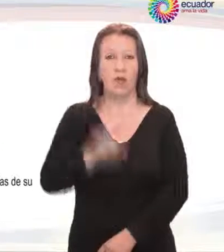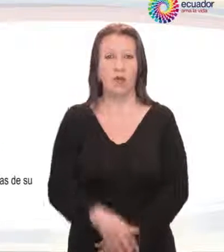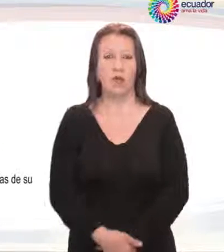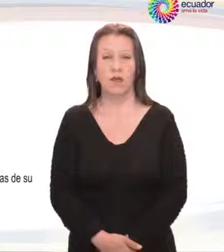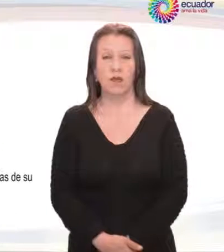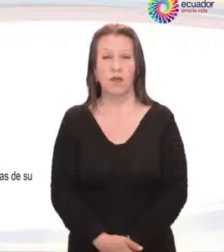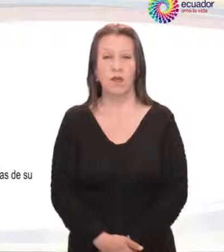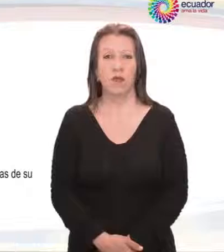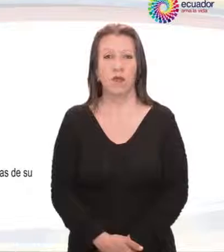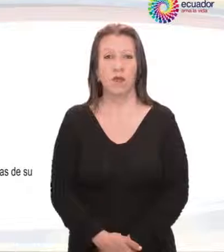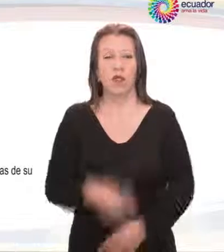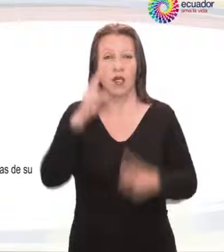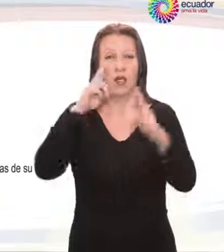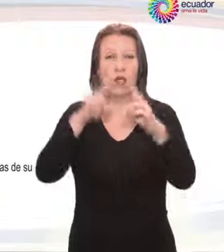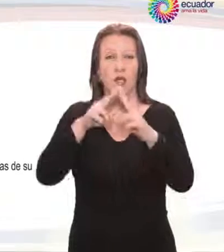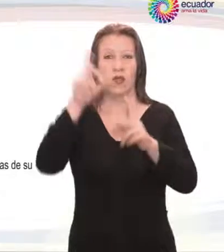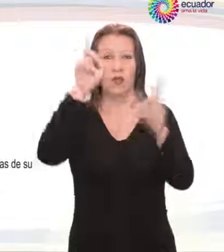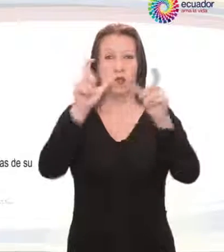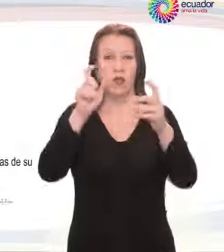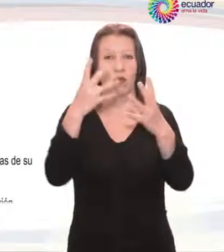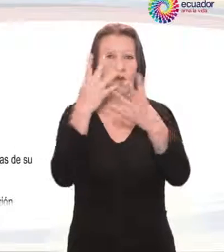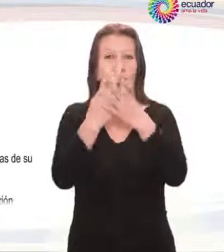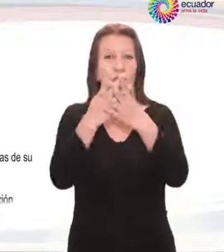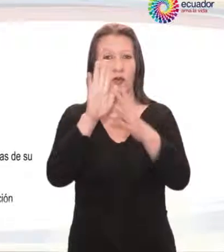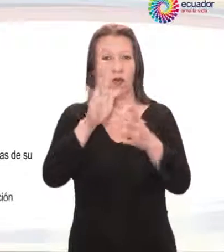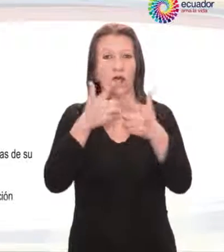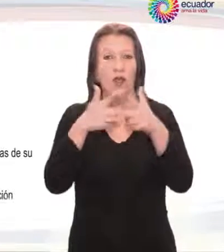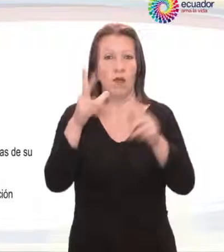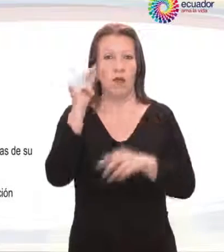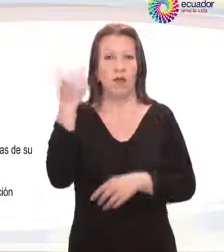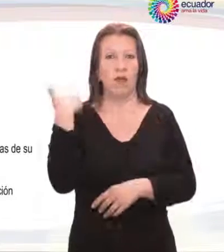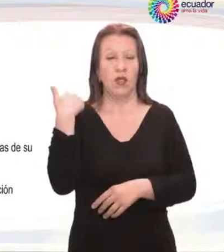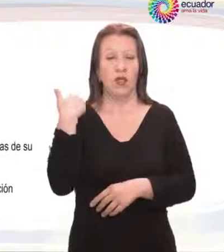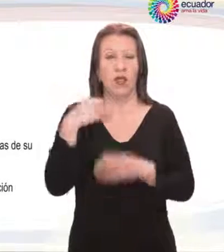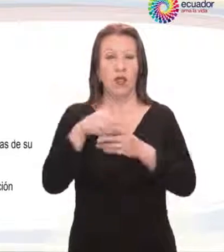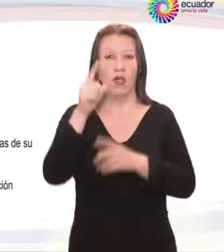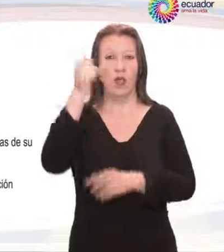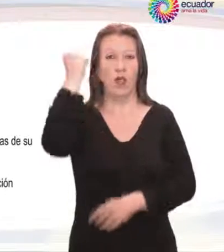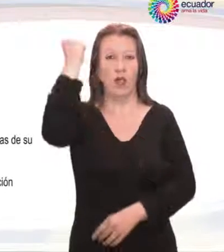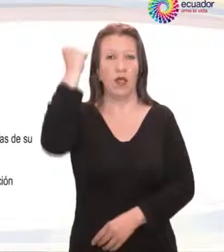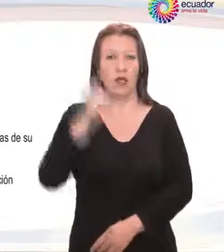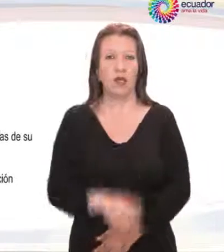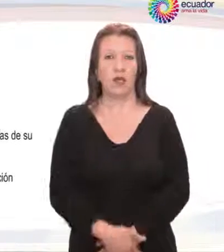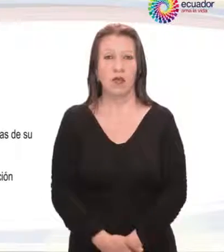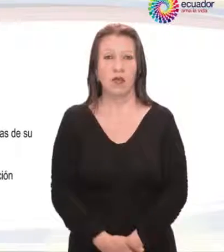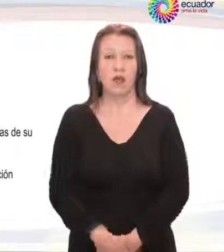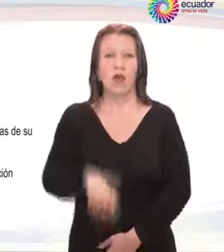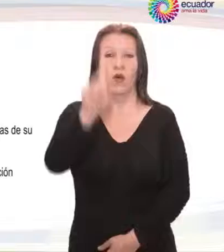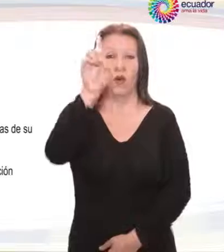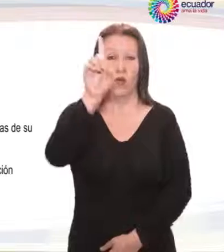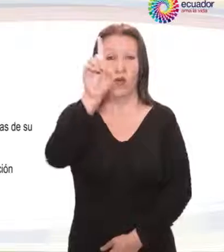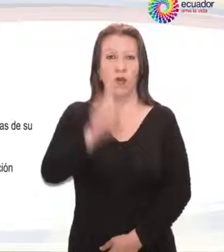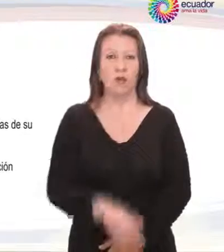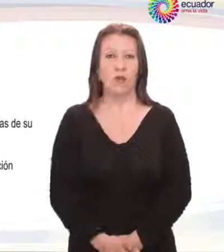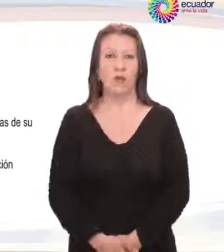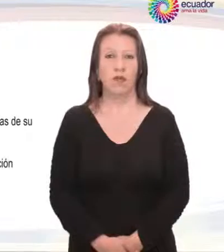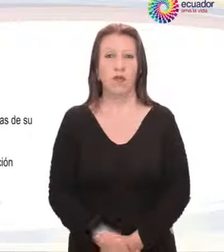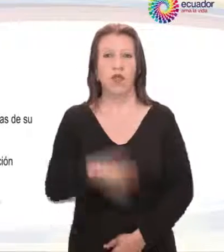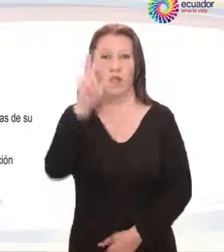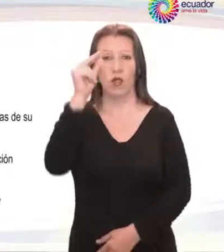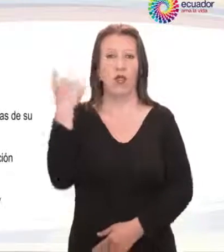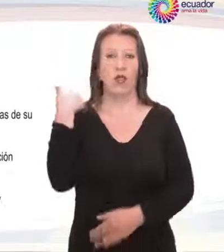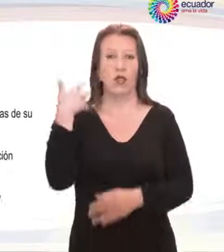51 se reconoce a las personas privadas de su libertad los siguientes derechos uno no ser